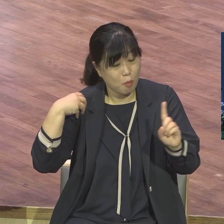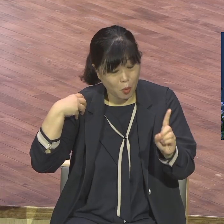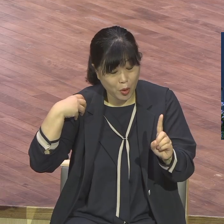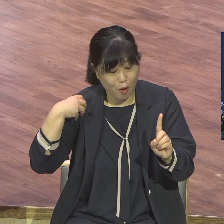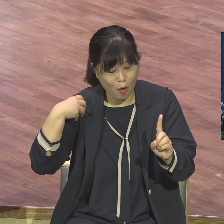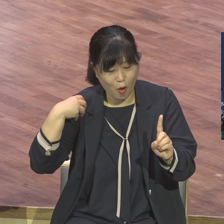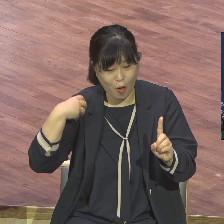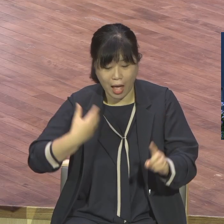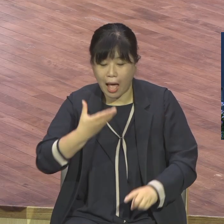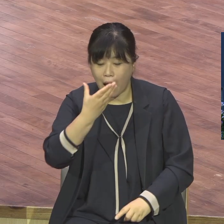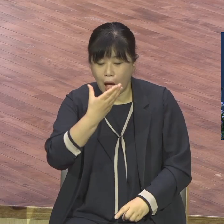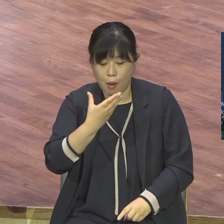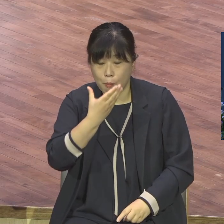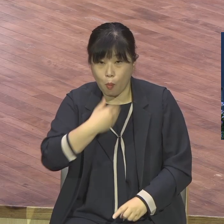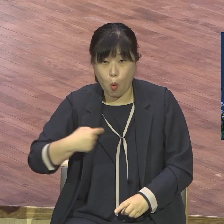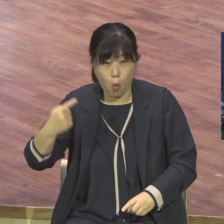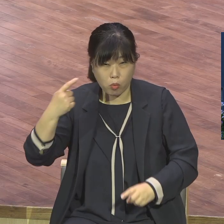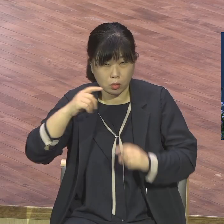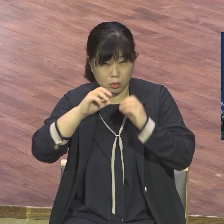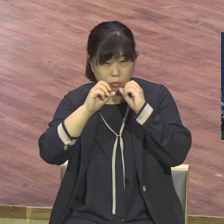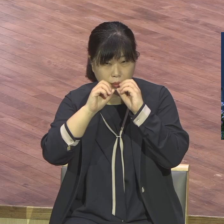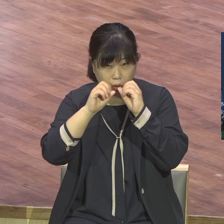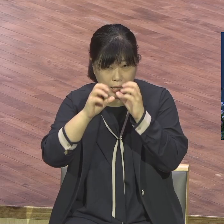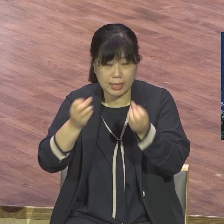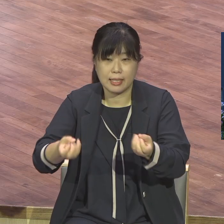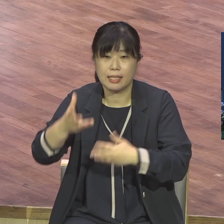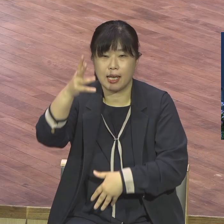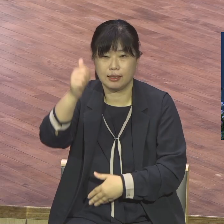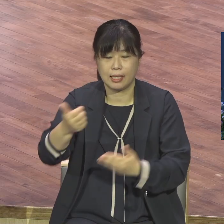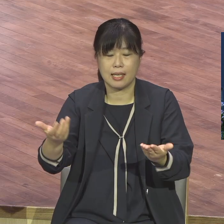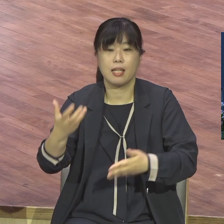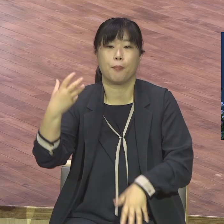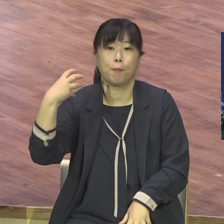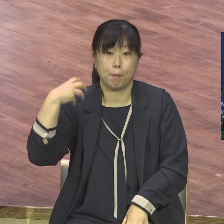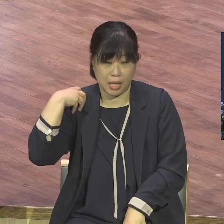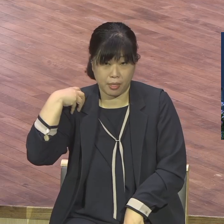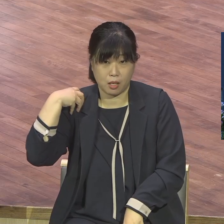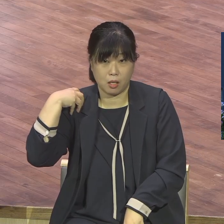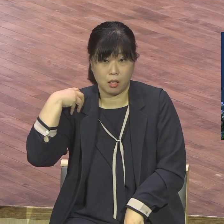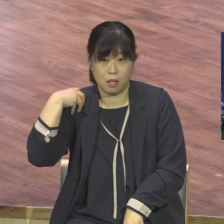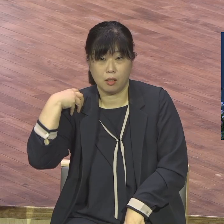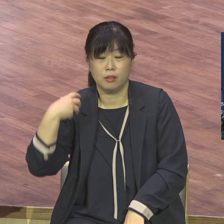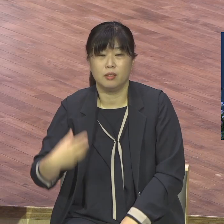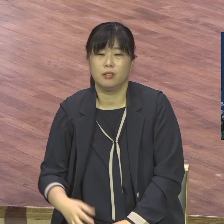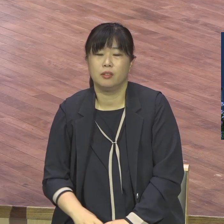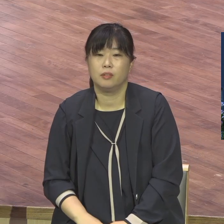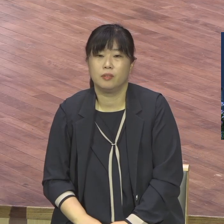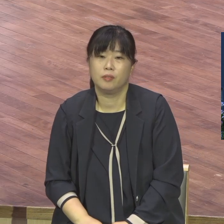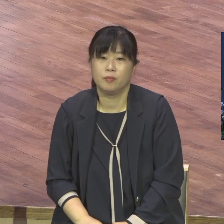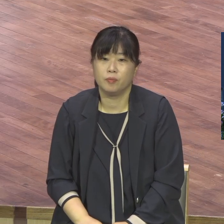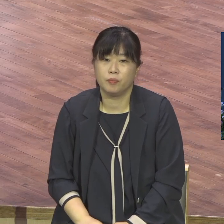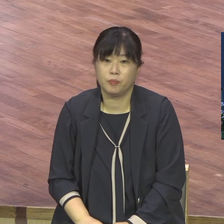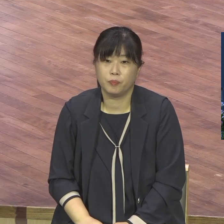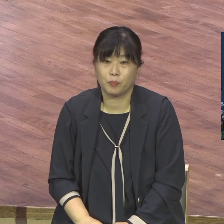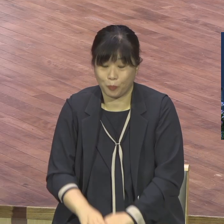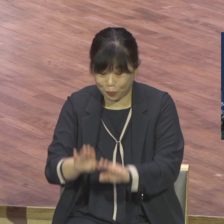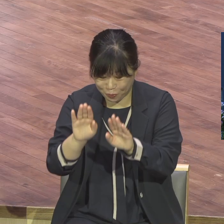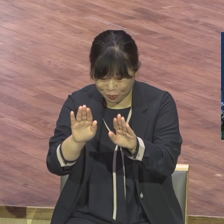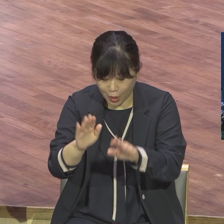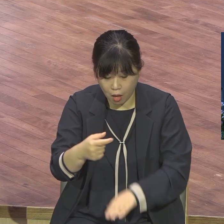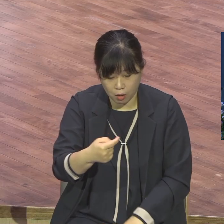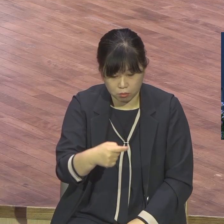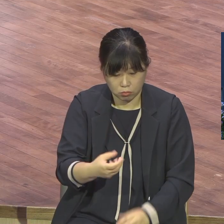제사장이 하는 거거든요. 제사장의 직분을 이 본문에 보면 바울이 복음 전한 것을 하나님께 제사드린 것으로